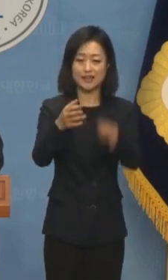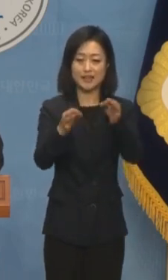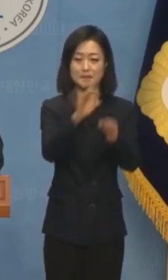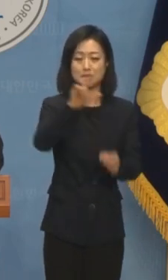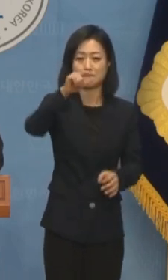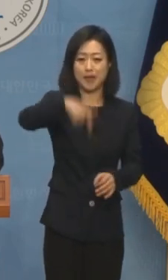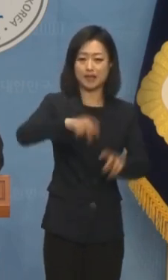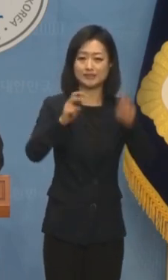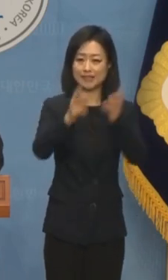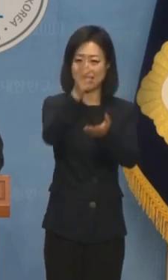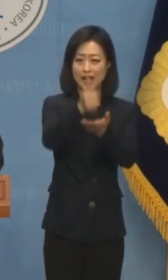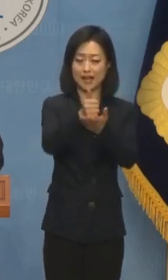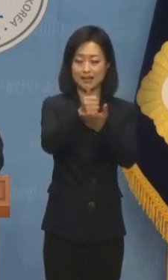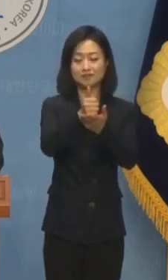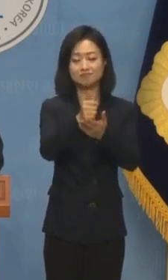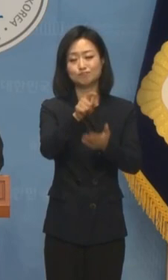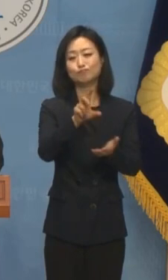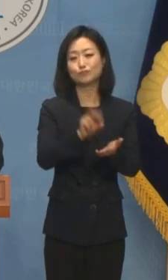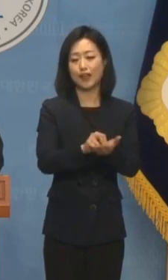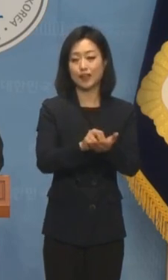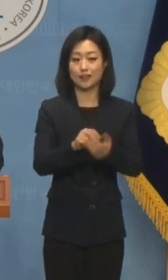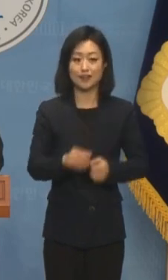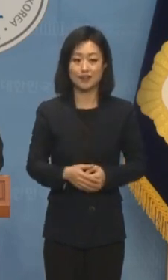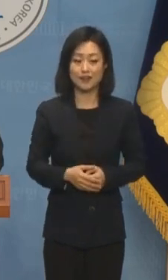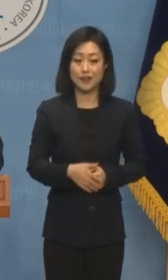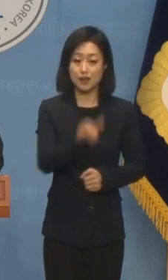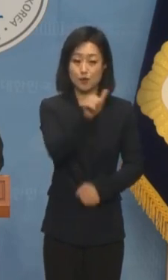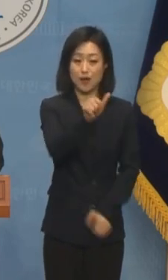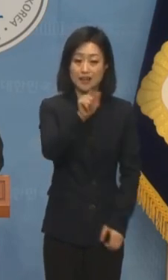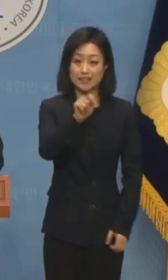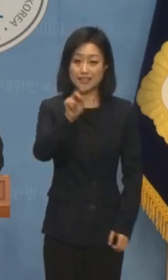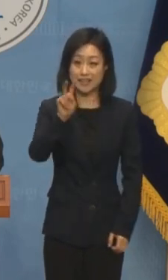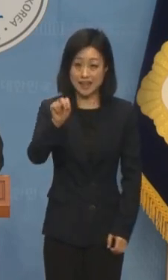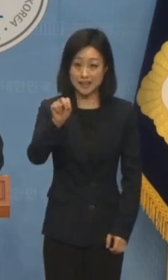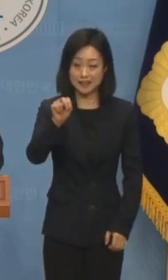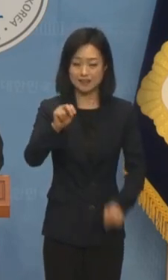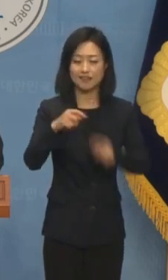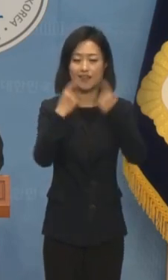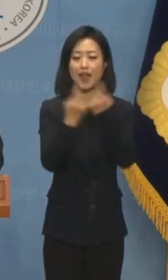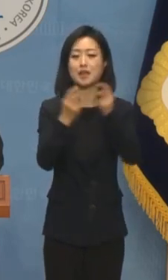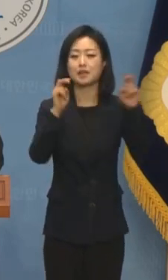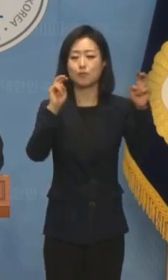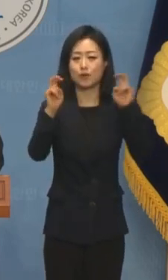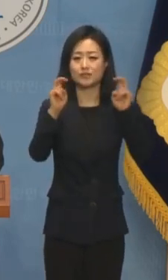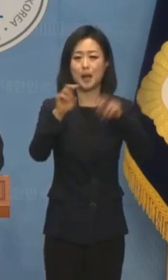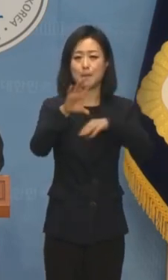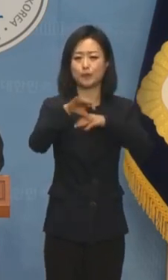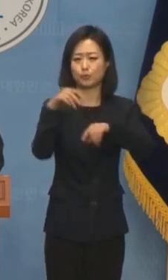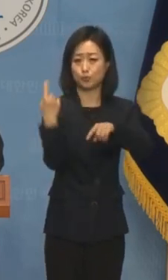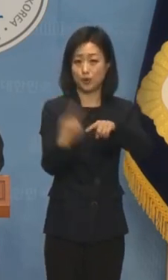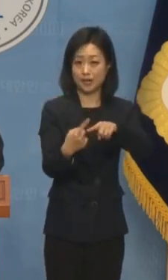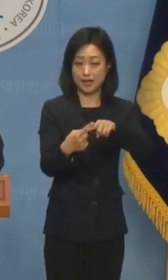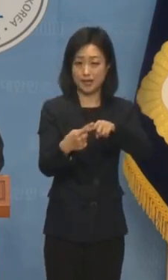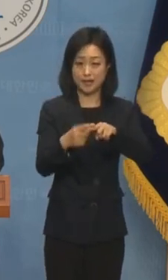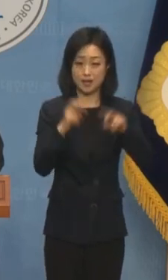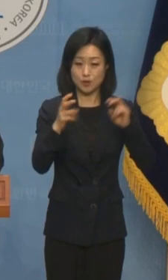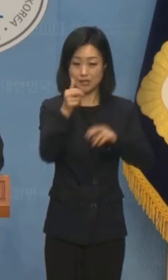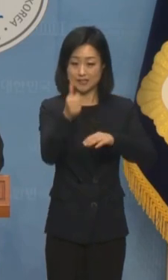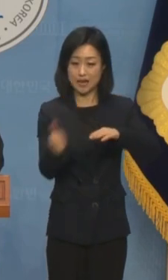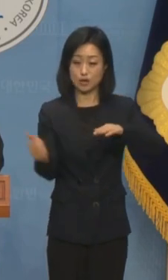YTN이 정말 민영방송이 되었구나 다시 느꼈습니다. 김백 신임 YTN 사장이